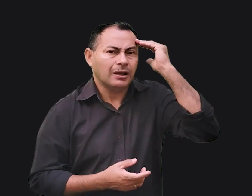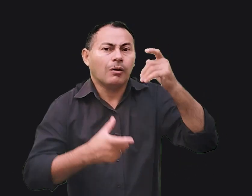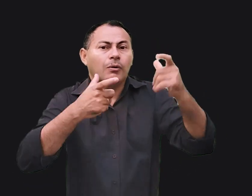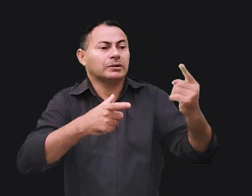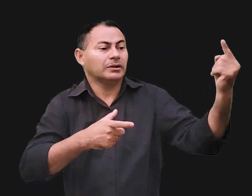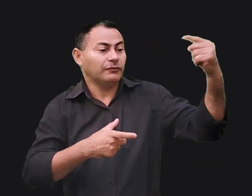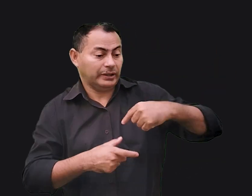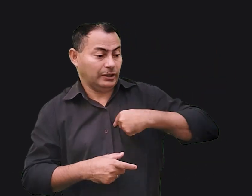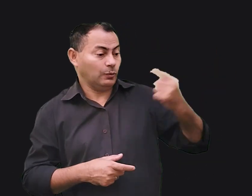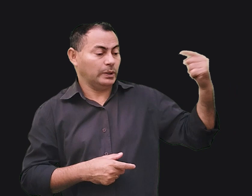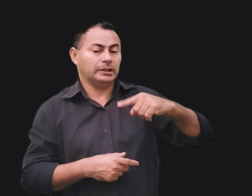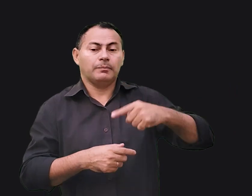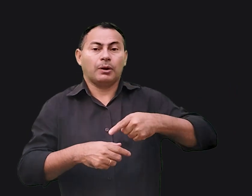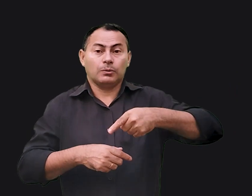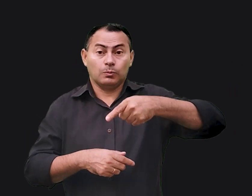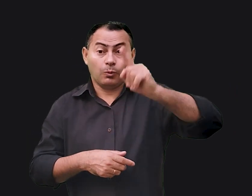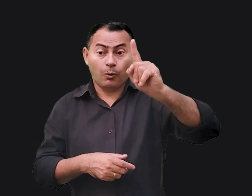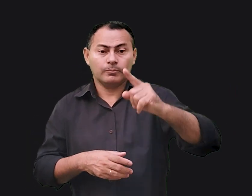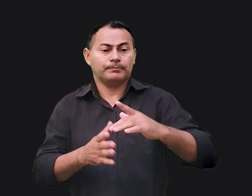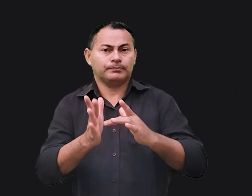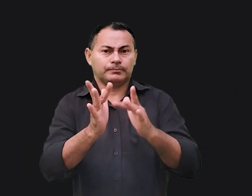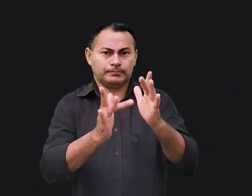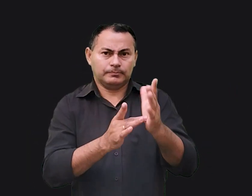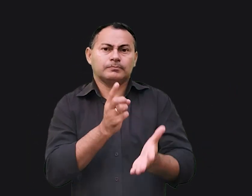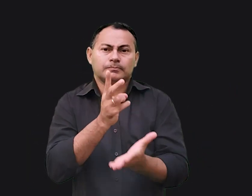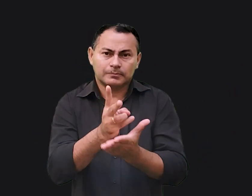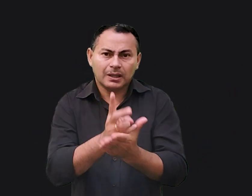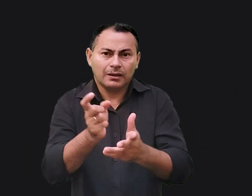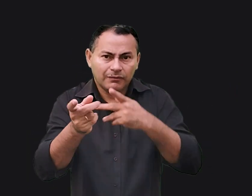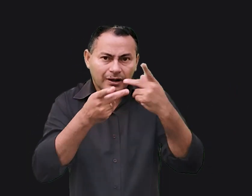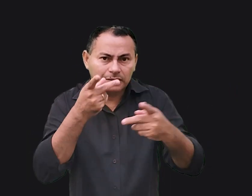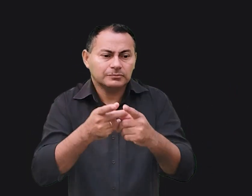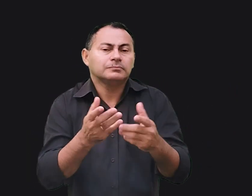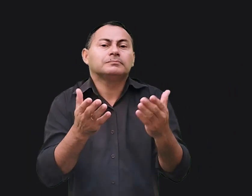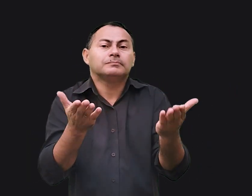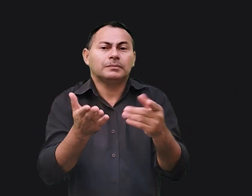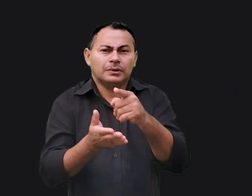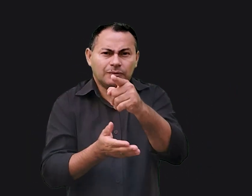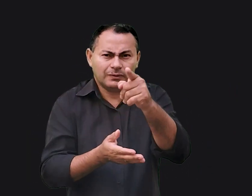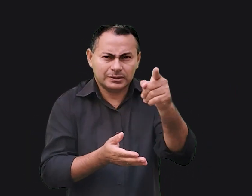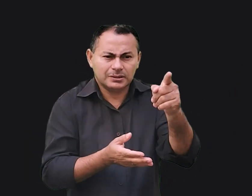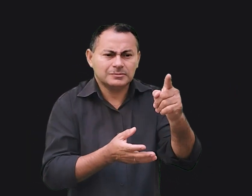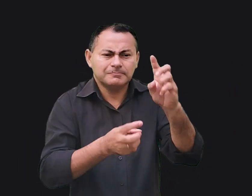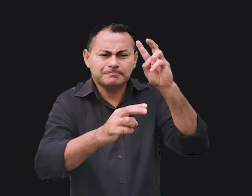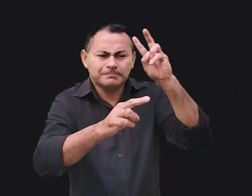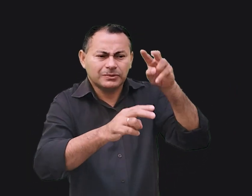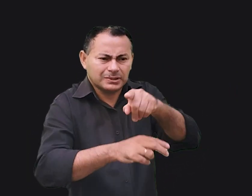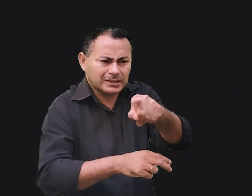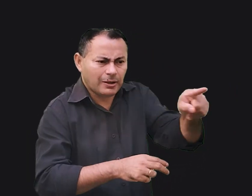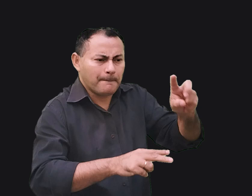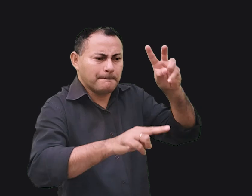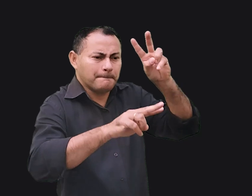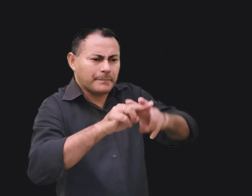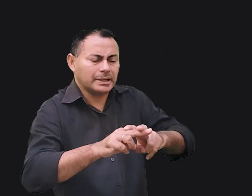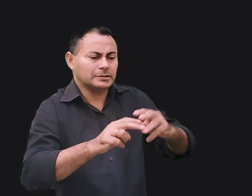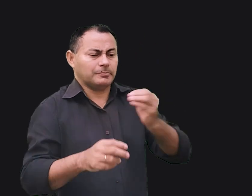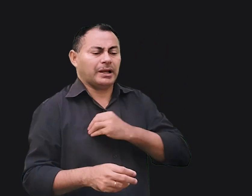entendem de onde venho nem para onde vou. Jesus continuou falando: aliás, vocês estão presos ao pecado, vocês vêm do